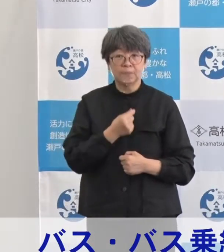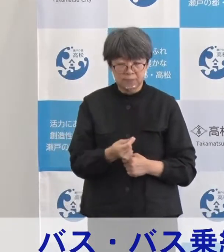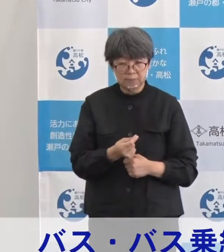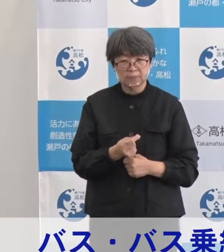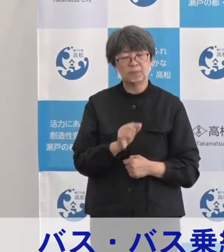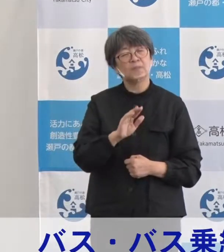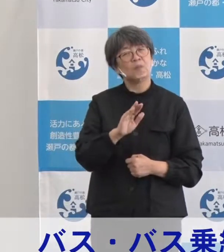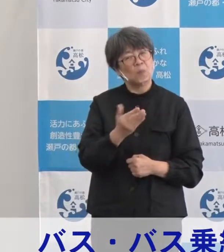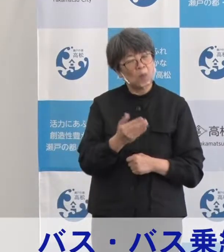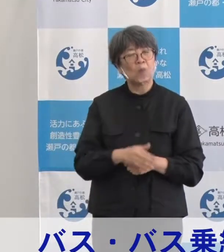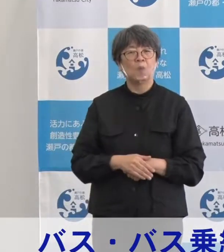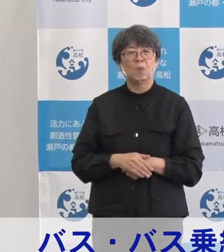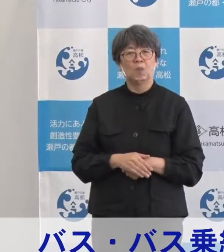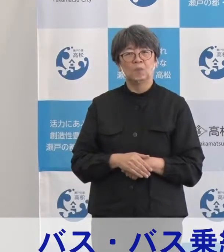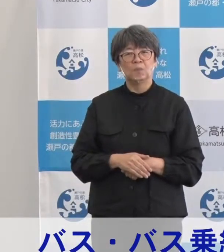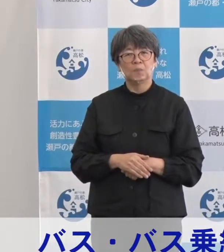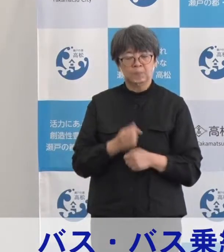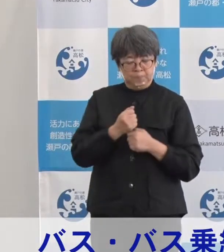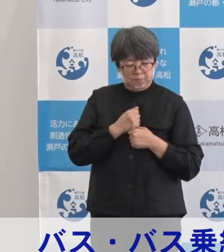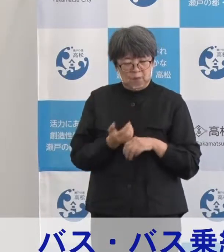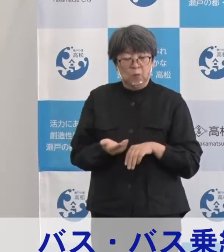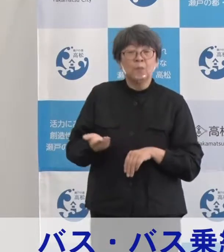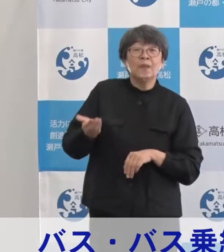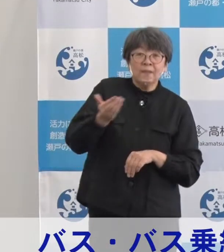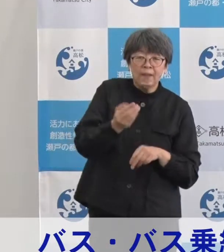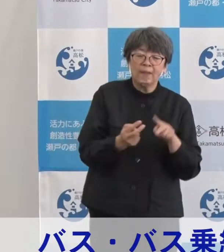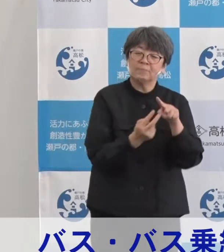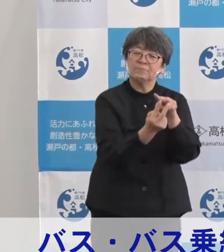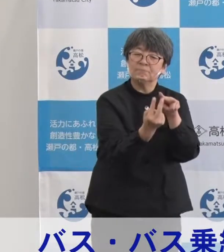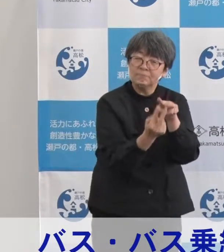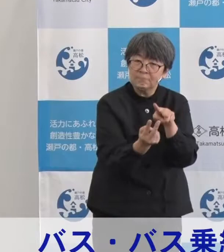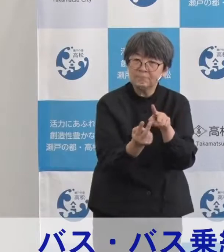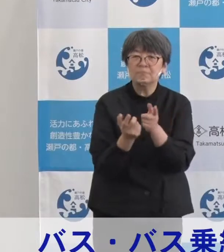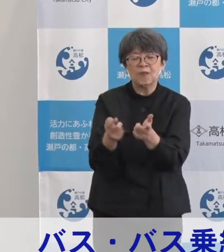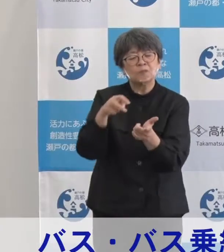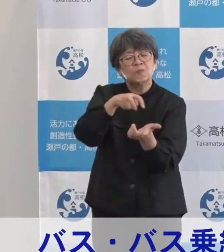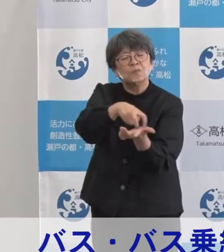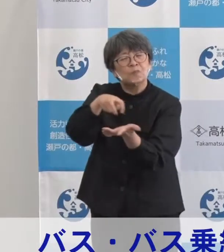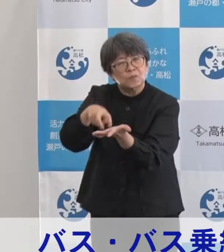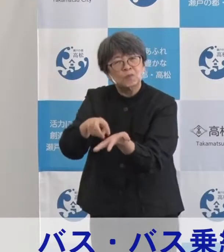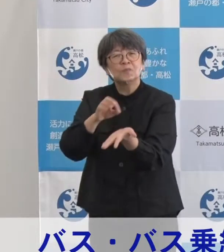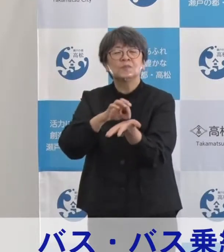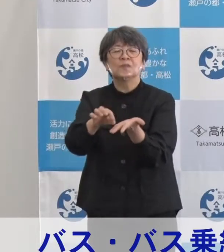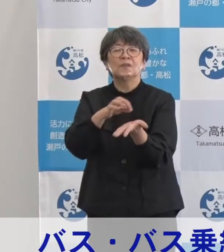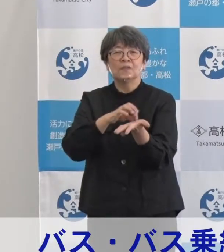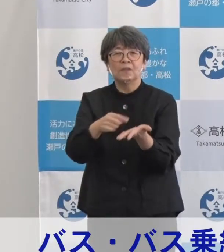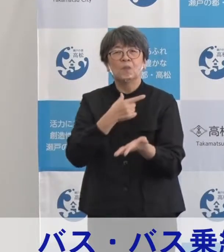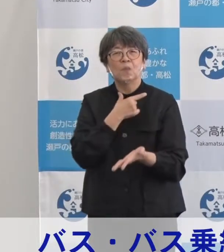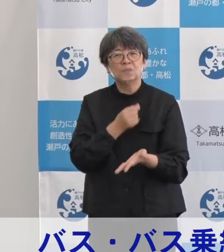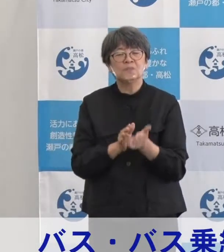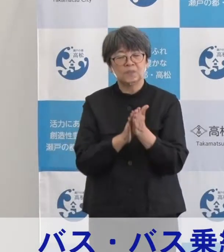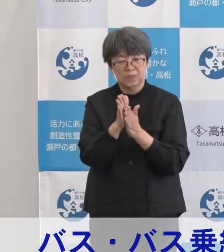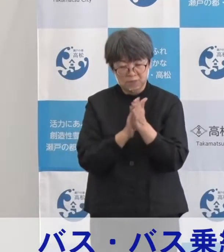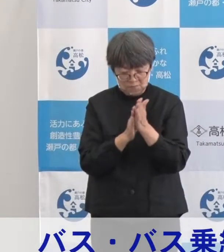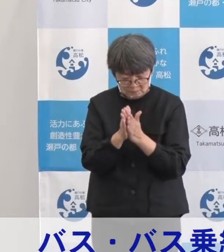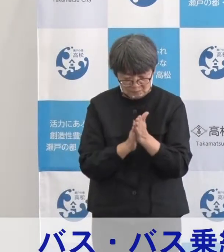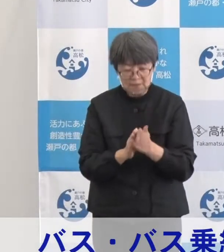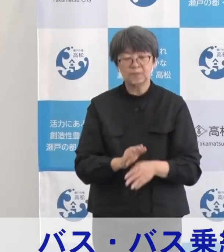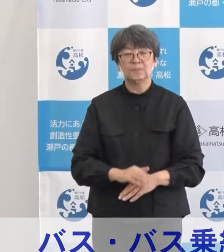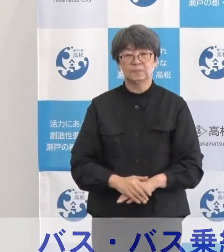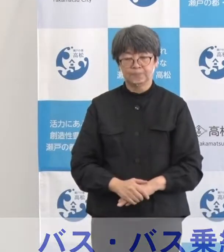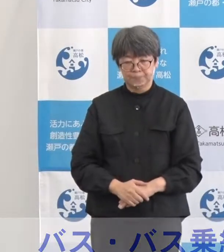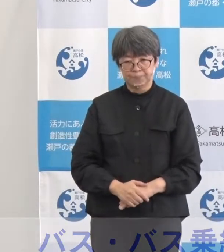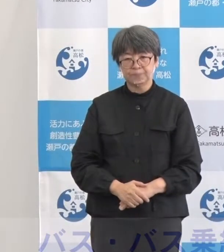それを講じた上でこうてき酒公共交通5機関を利用していただければというふうに存じておるところでござい